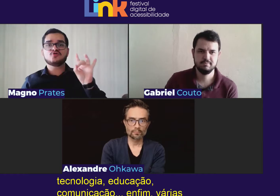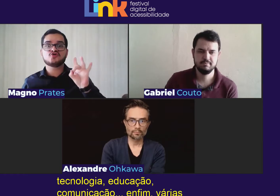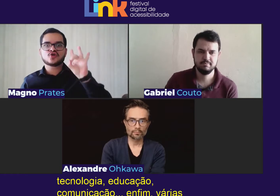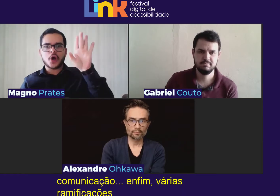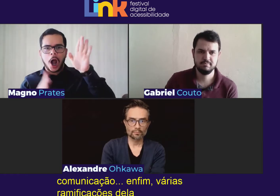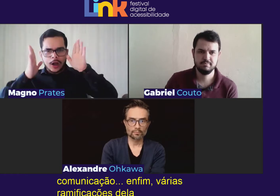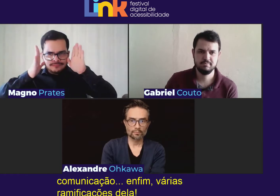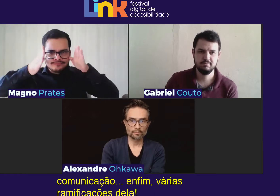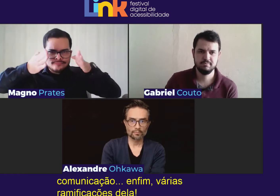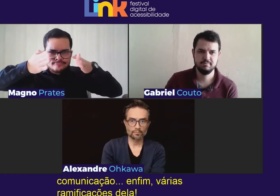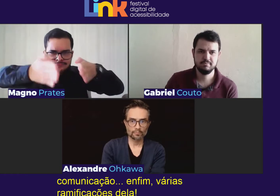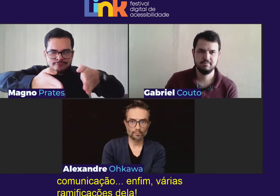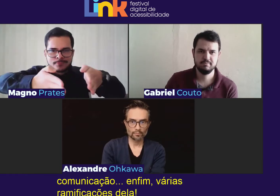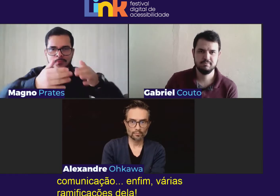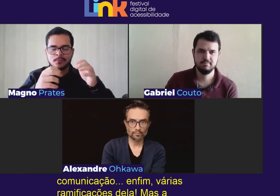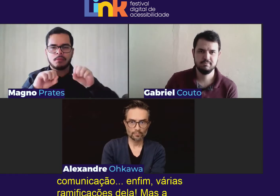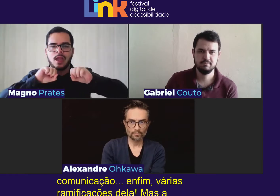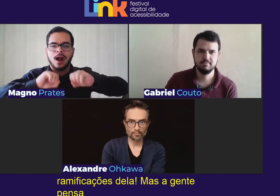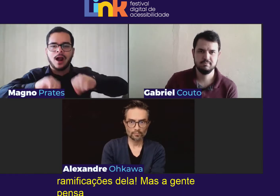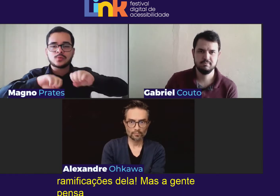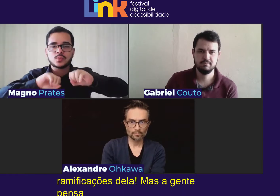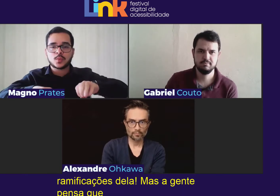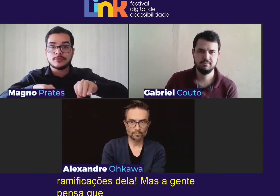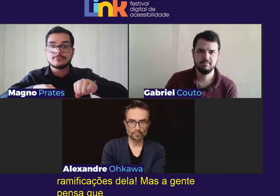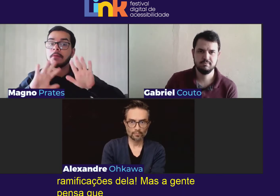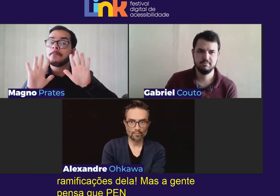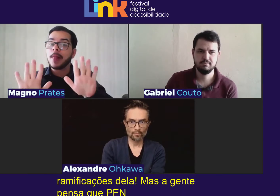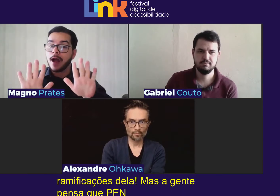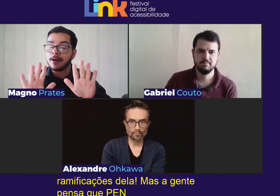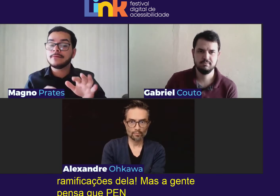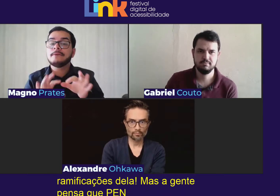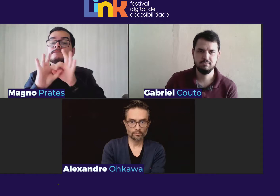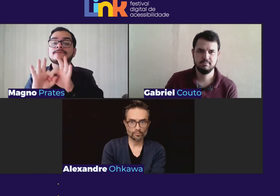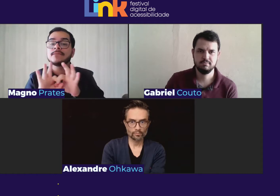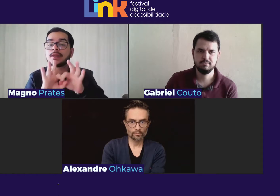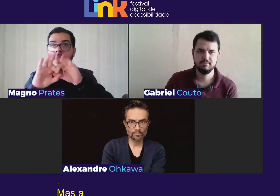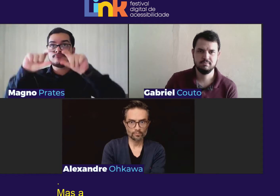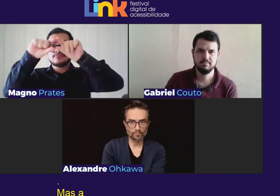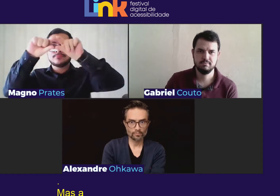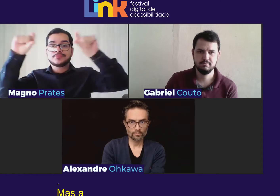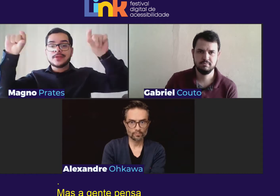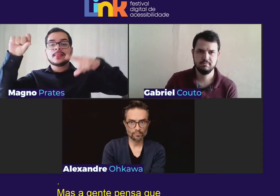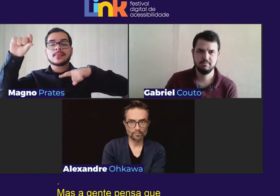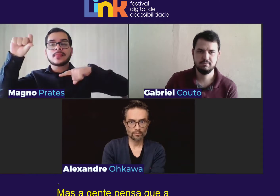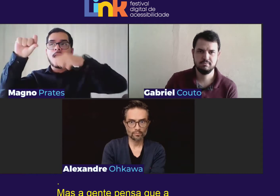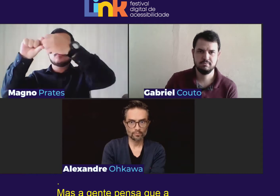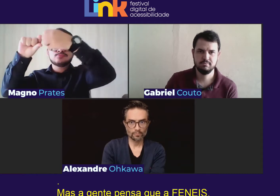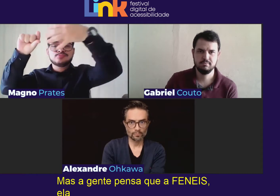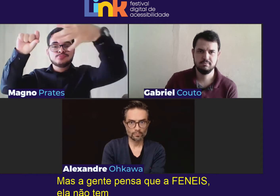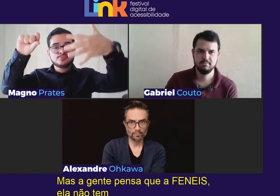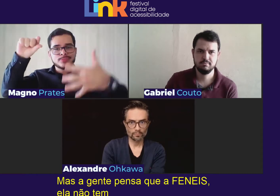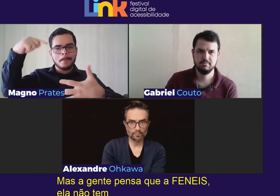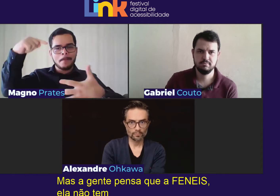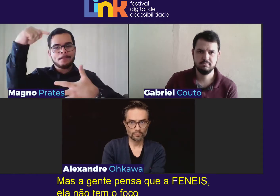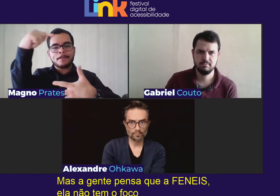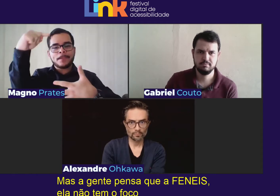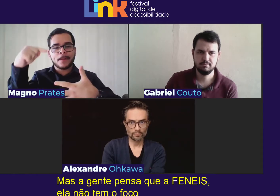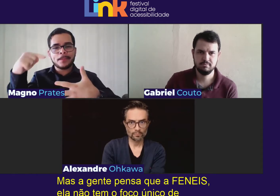que a FENEIS, ela não tem um foco único de ensinar. A FENEIS, ela pensa que